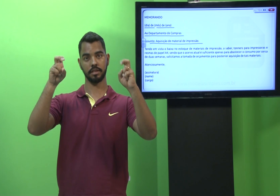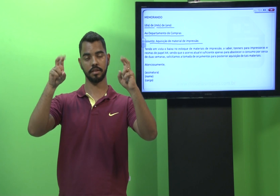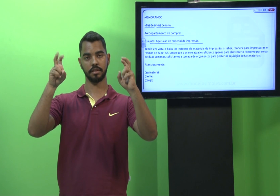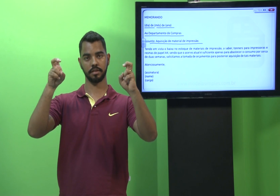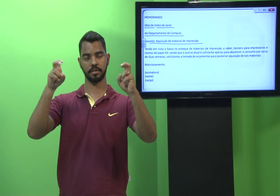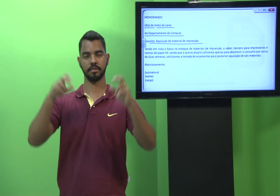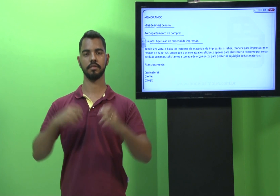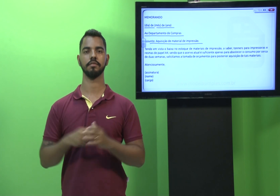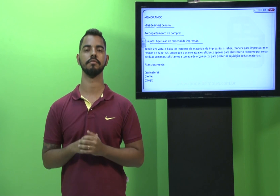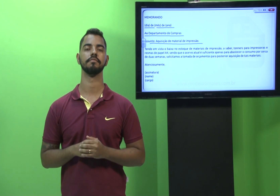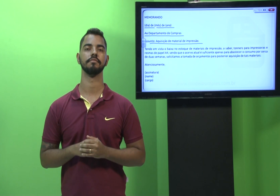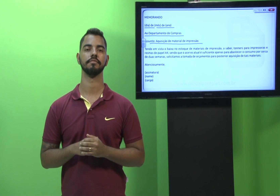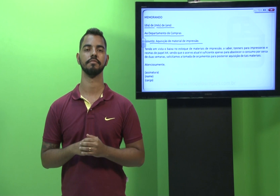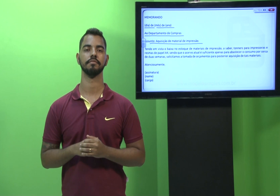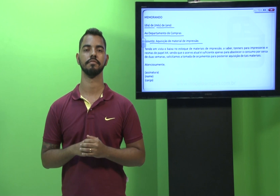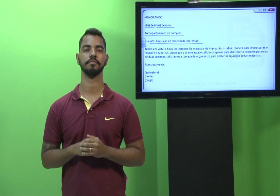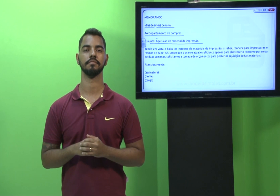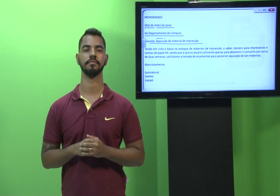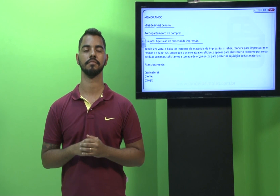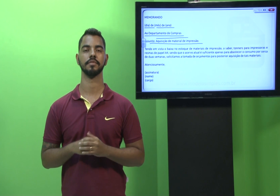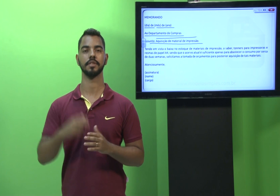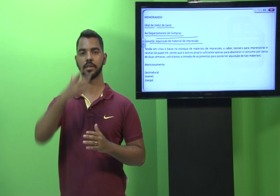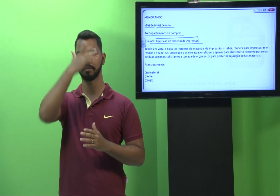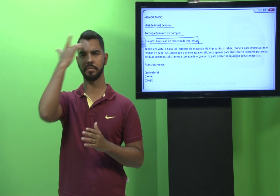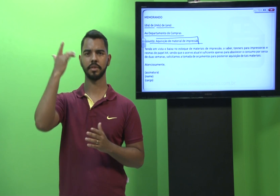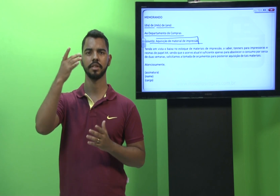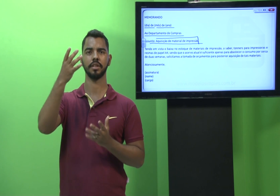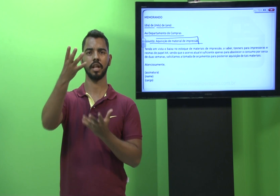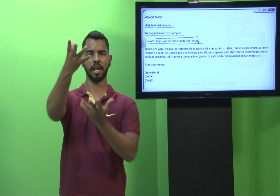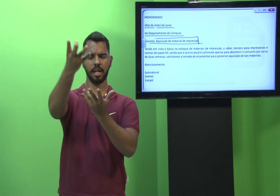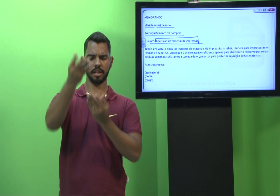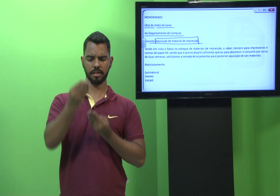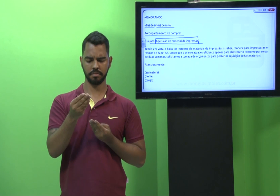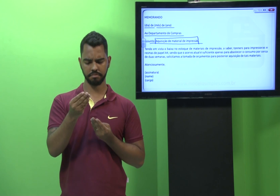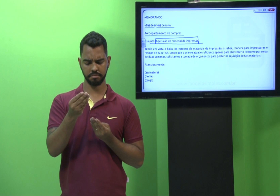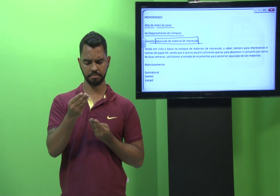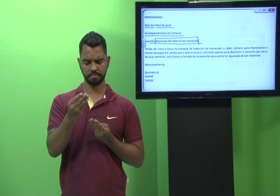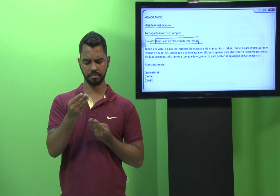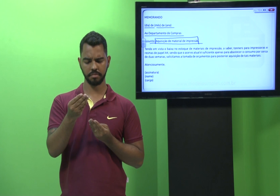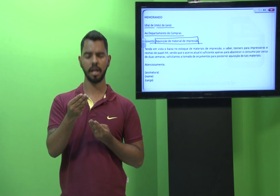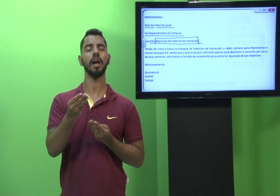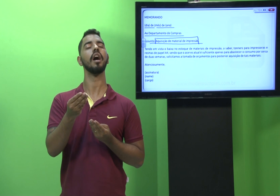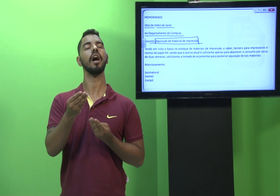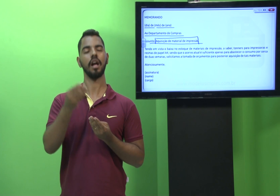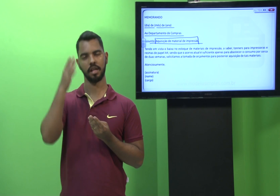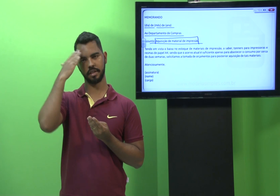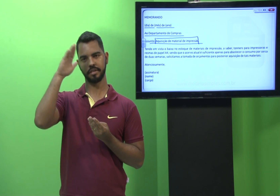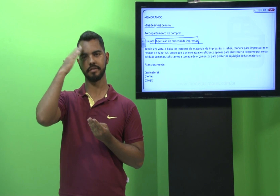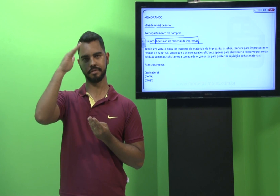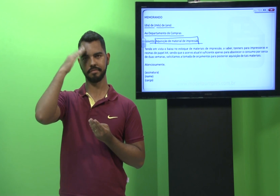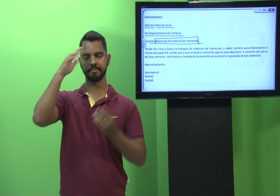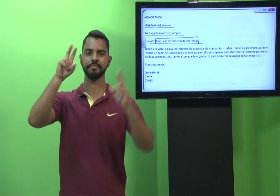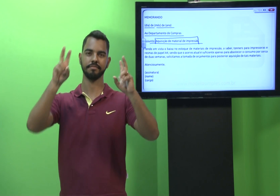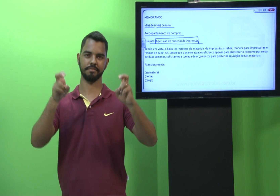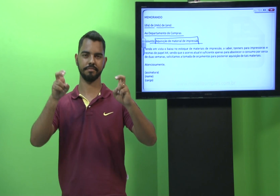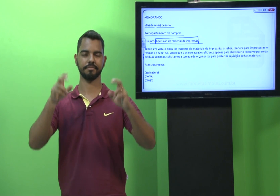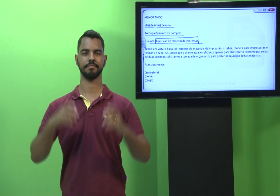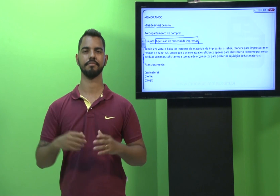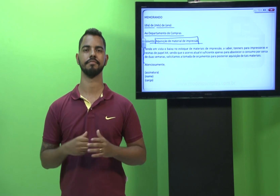aqui, porque aqui quem vai receber já vai entender do que se trata. E no corpo do texto você